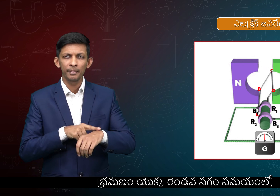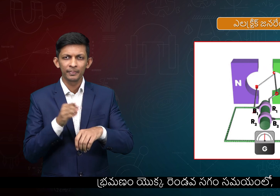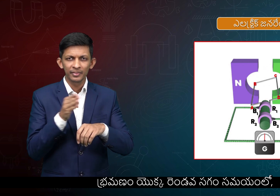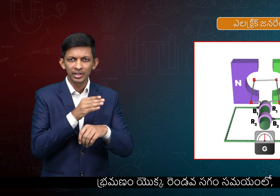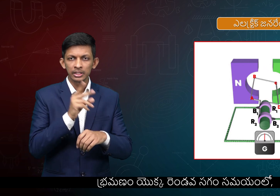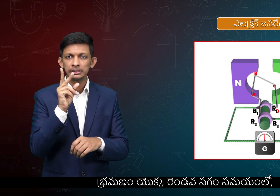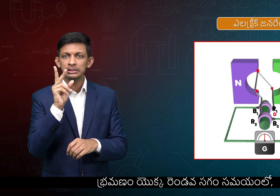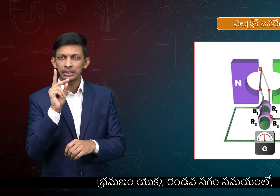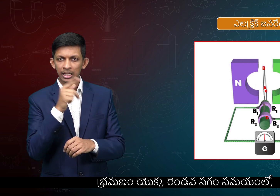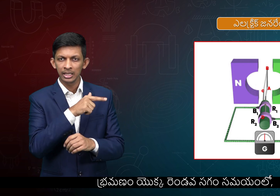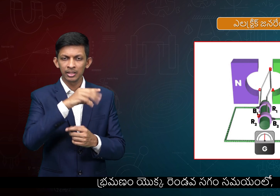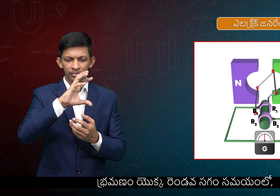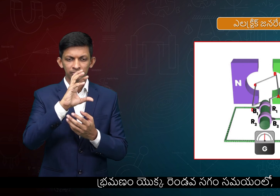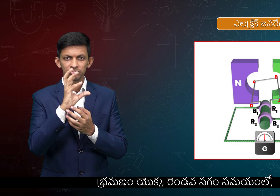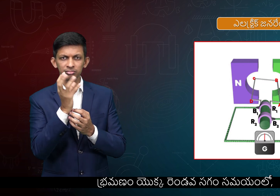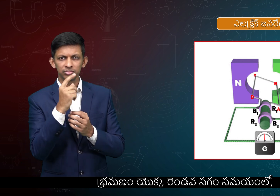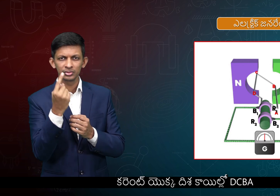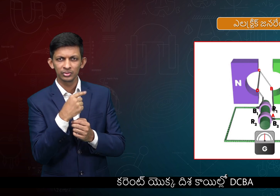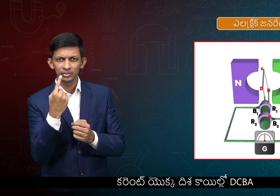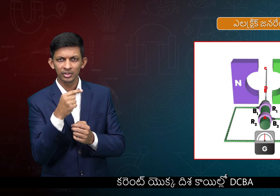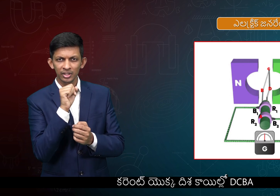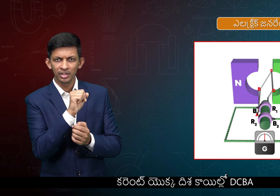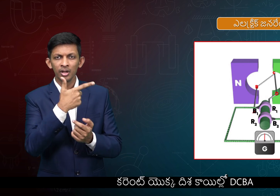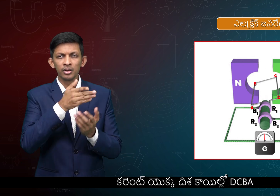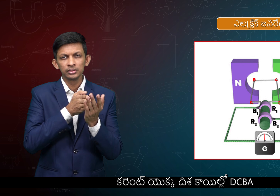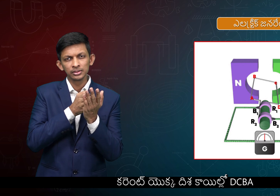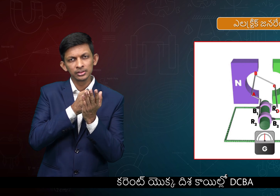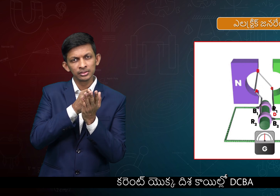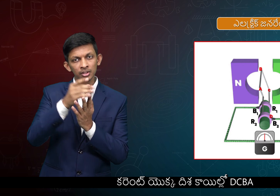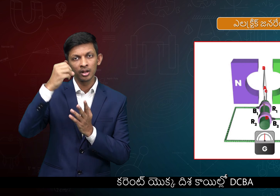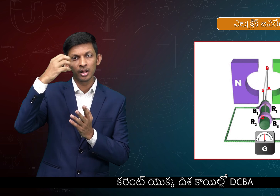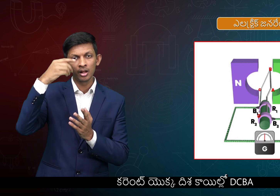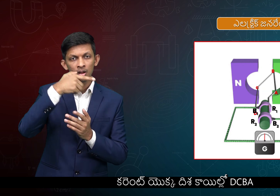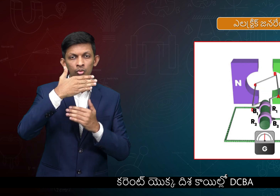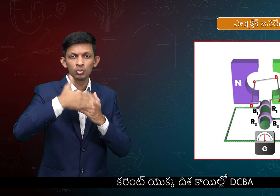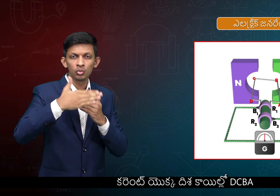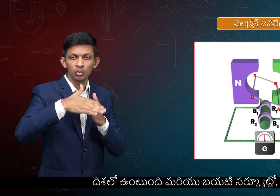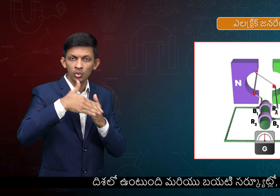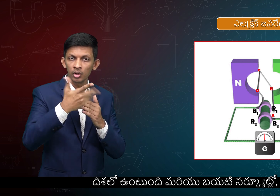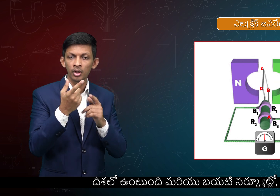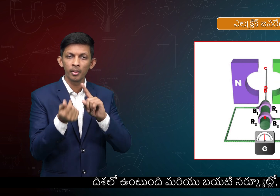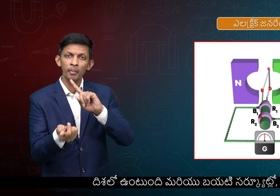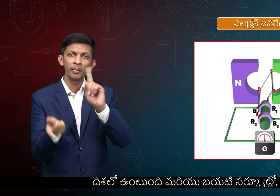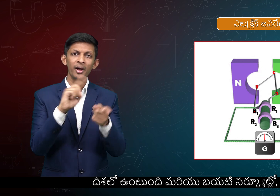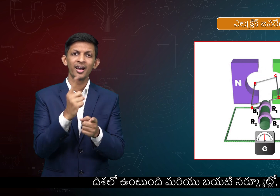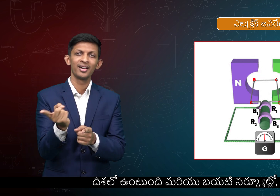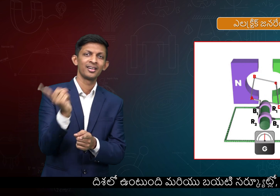భ్రమణం యొక్క రెండవ సగం సమయంలో కరెంటు యొక్క దిశ కాయిల్లో DCBA దిశలో ఉంటుంది మరియు